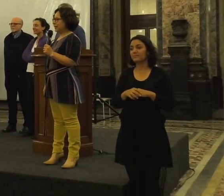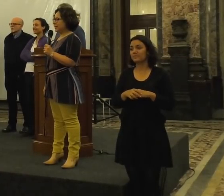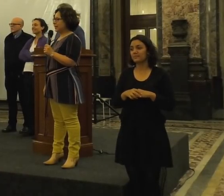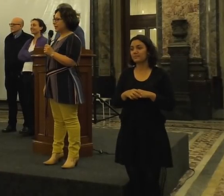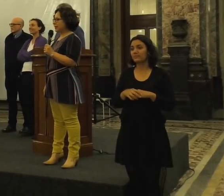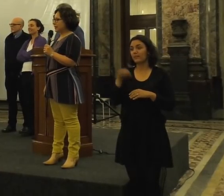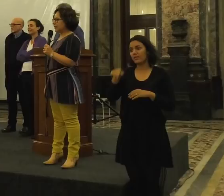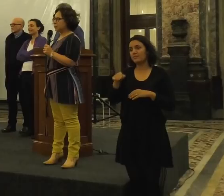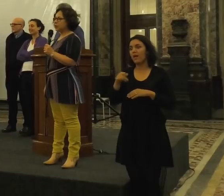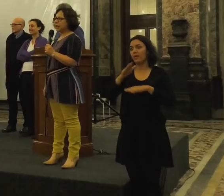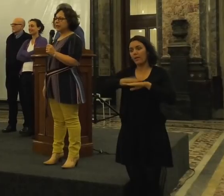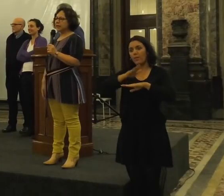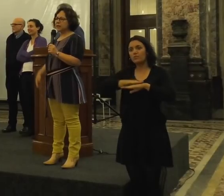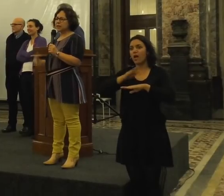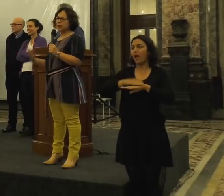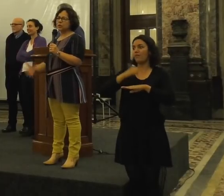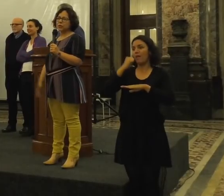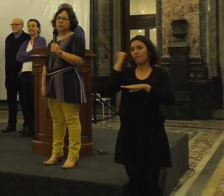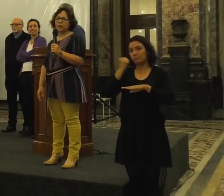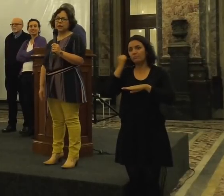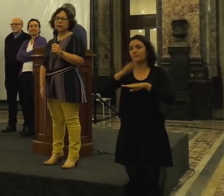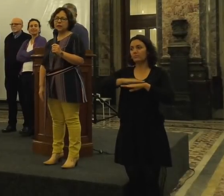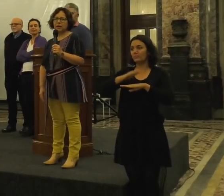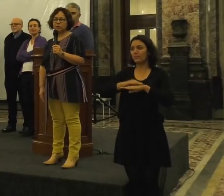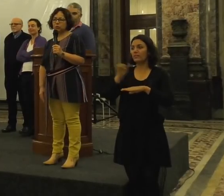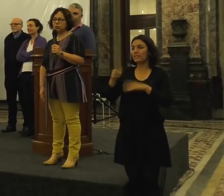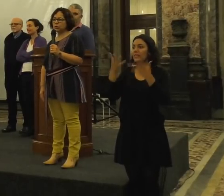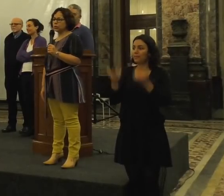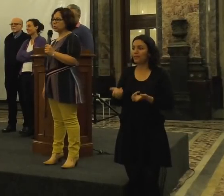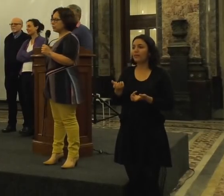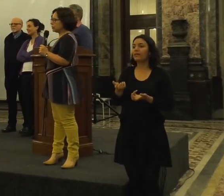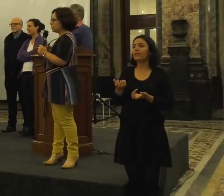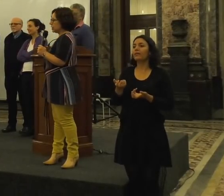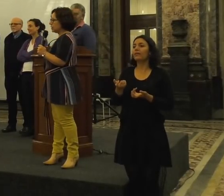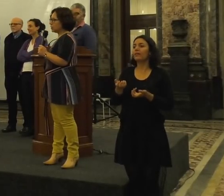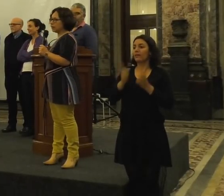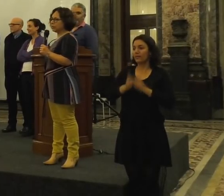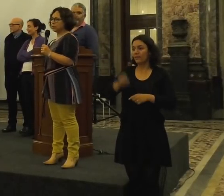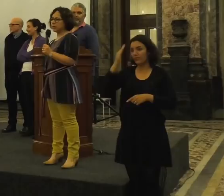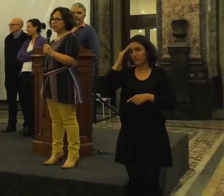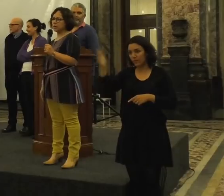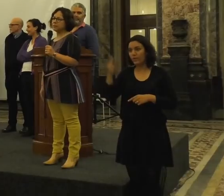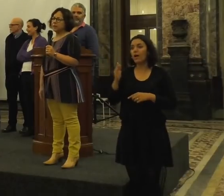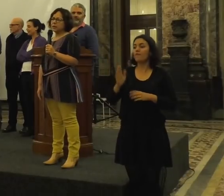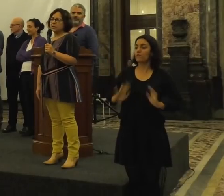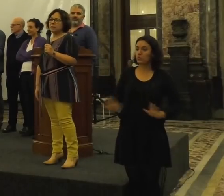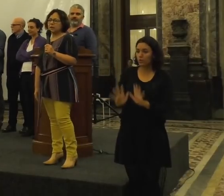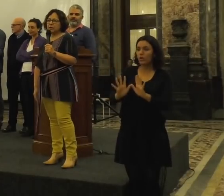la gran tarea de apoyar. En ella quiero saludar a todos los funcionarios de la